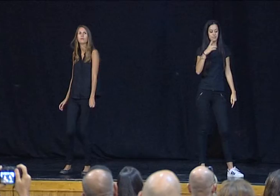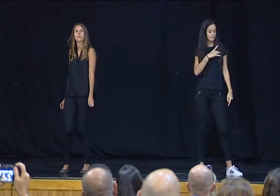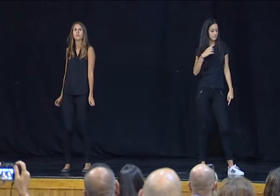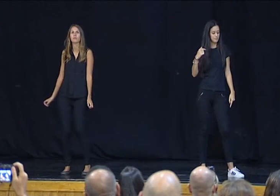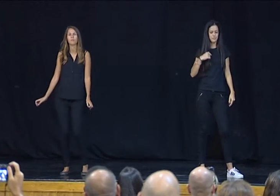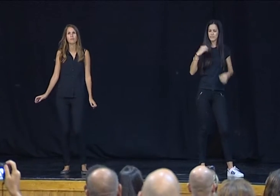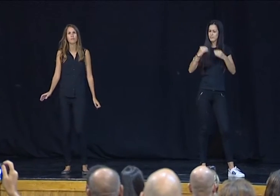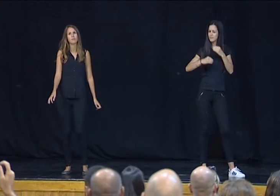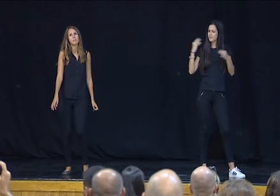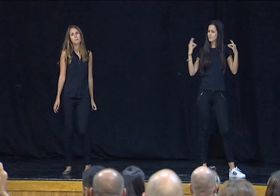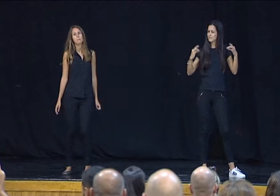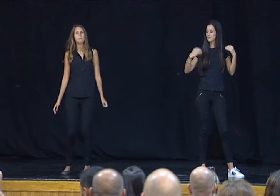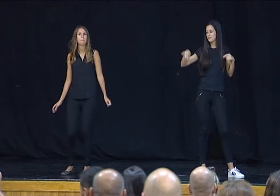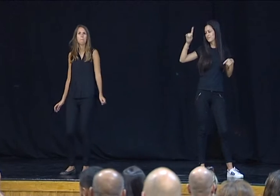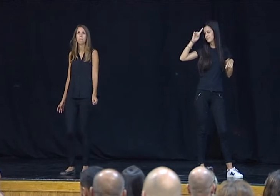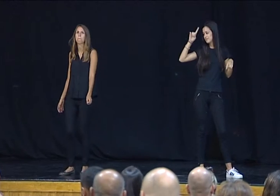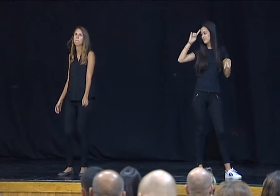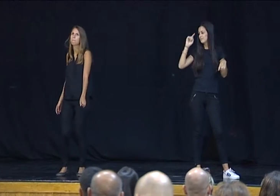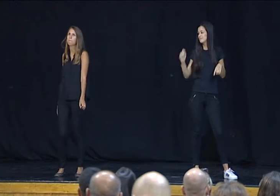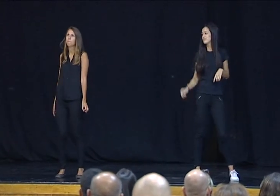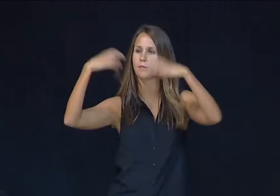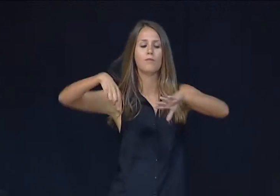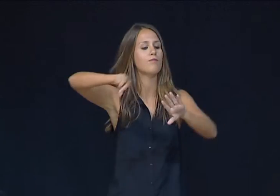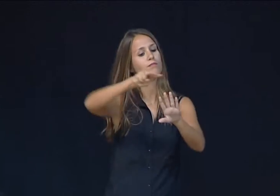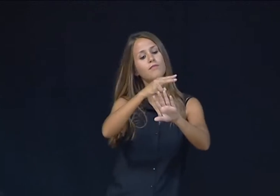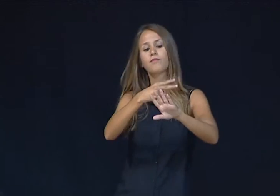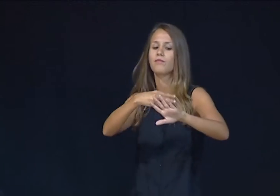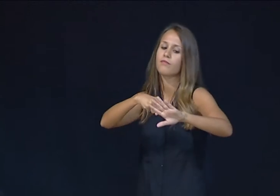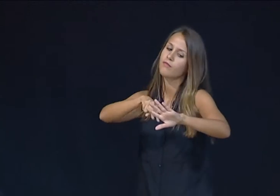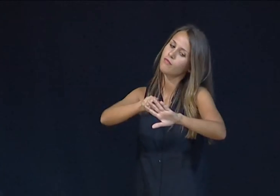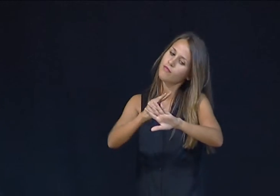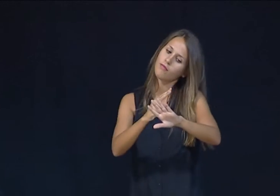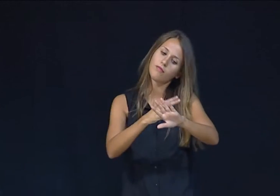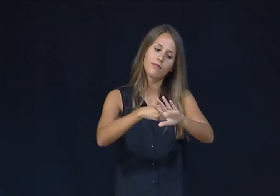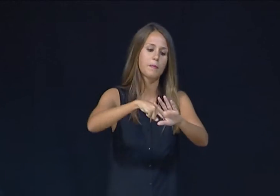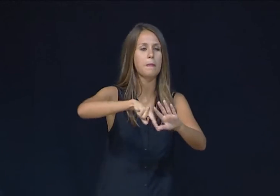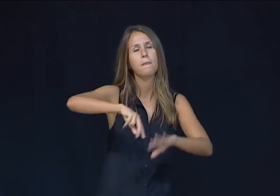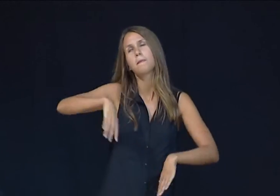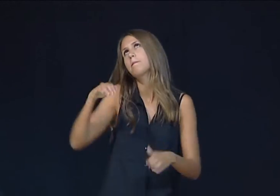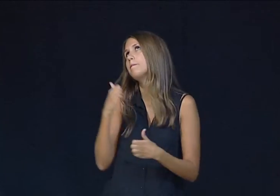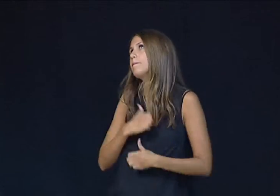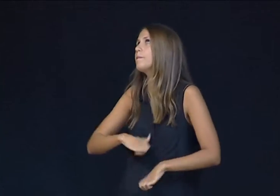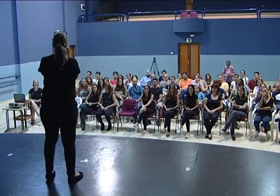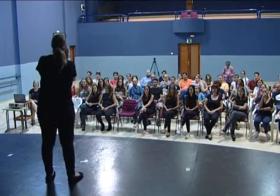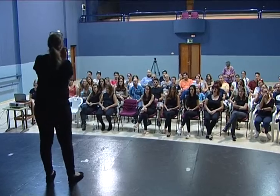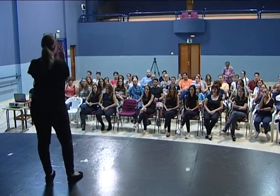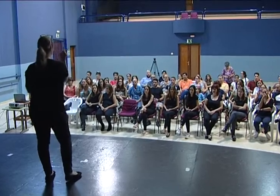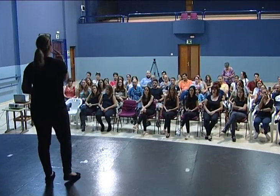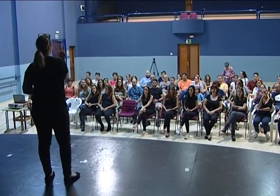En esta edición se interpretó un repertorio más amplio que en ediciones anteriores, que incluía desde canciones infantiles como una de la película Frozen hasta otras